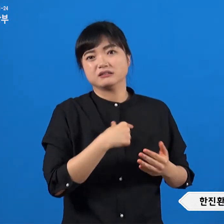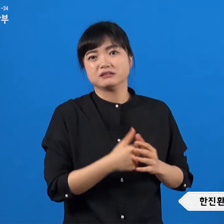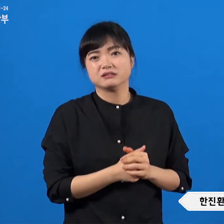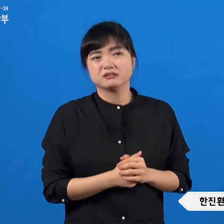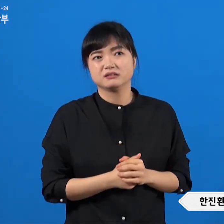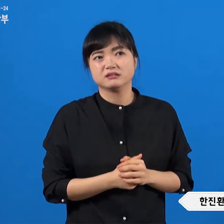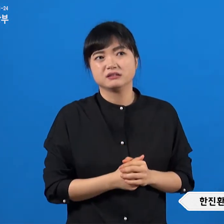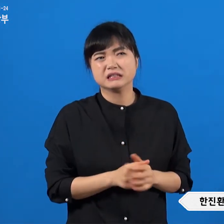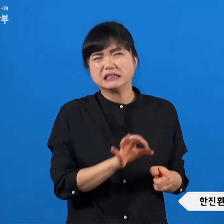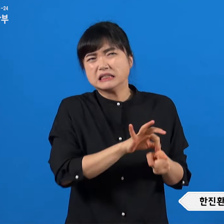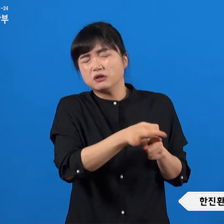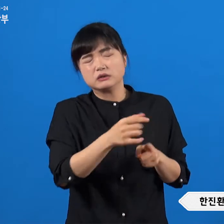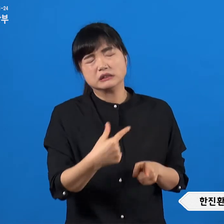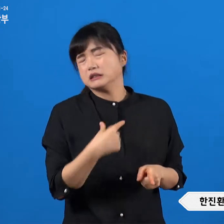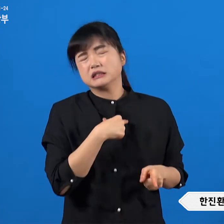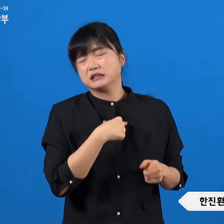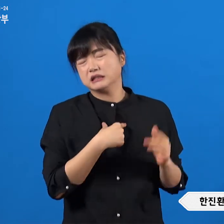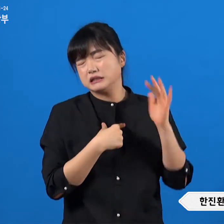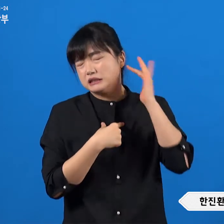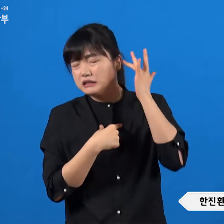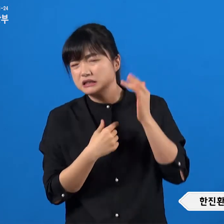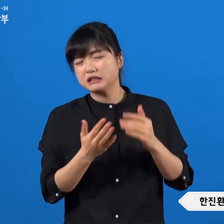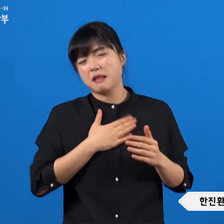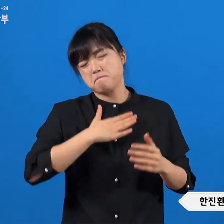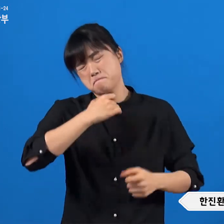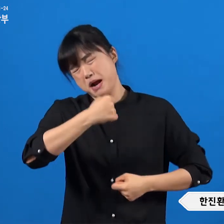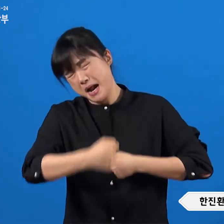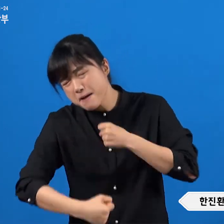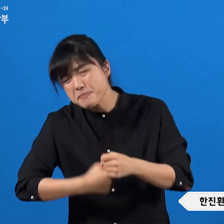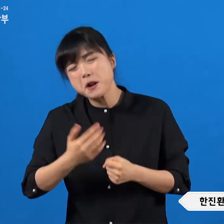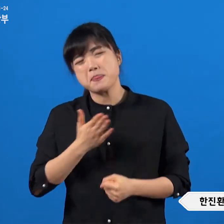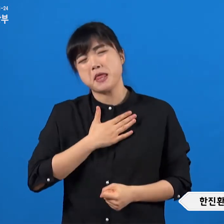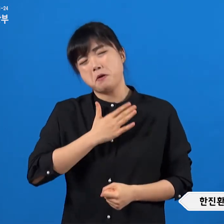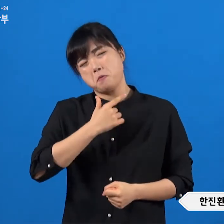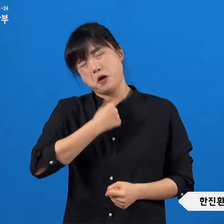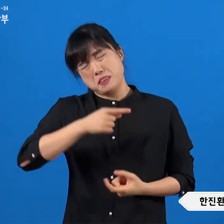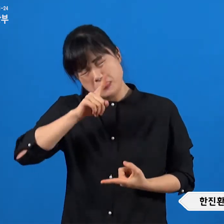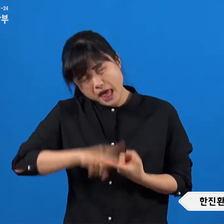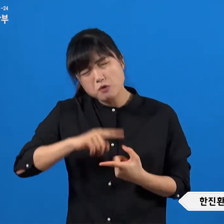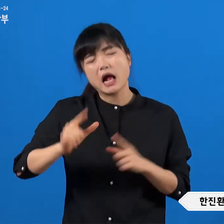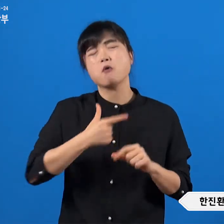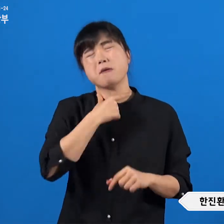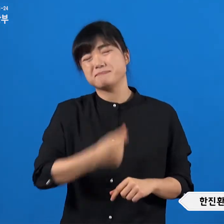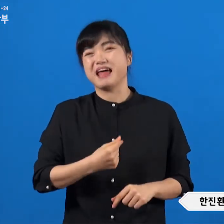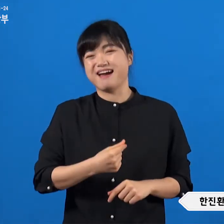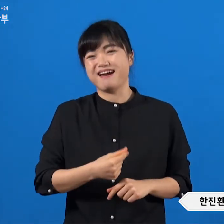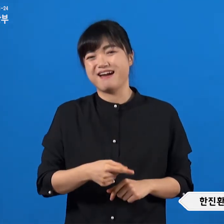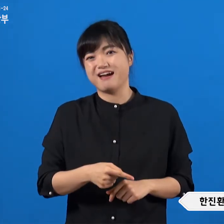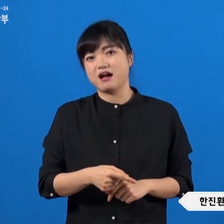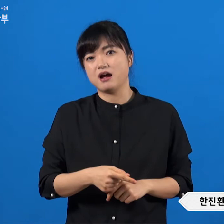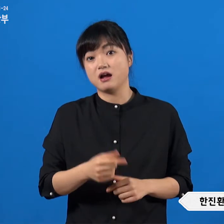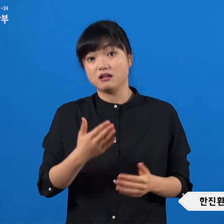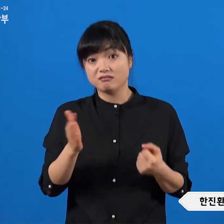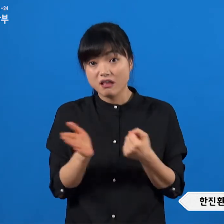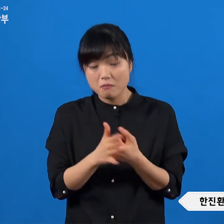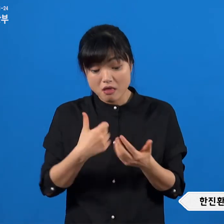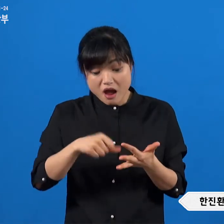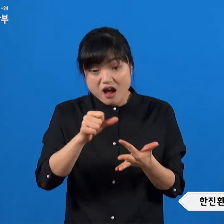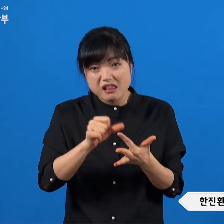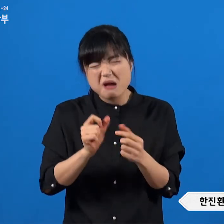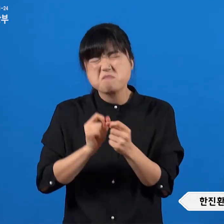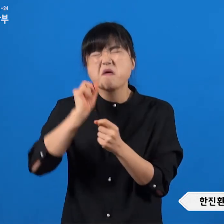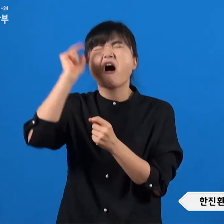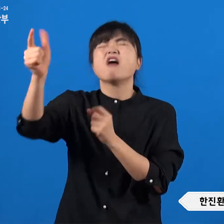아버지를 떠나서 내 마음대로 살고 싶다, 내 멋대로 살고 싶다, 그거지요. 그래서 먼 나라로